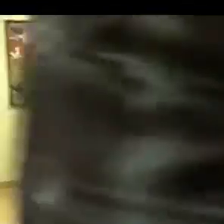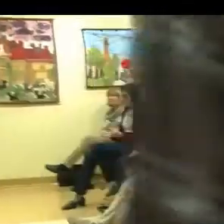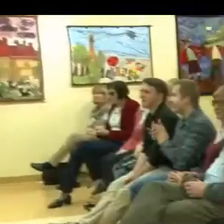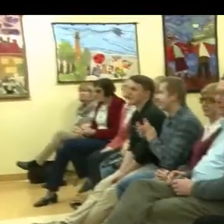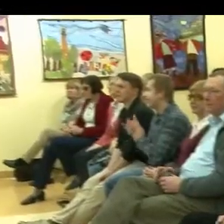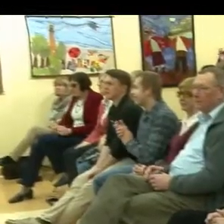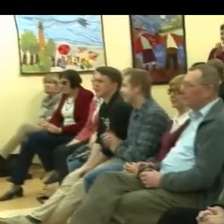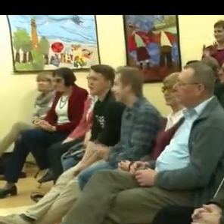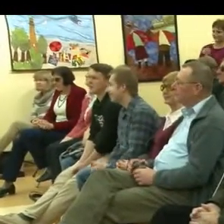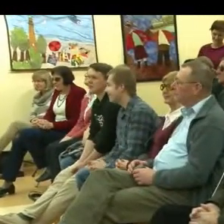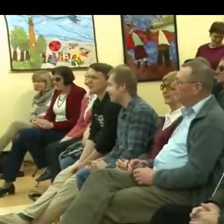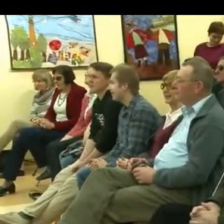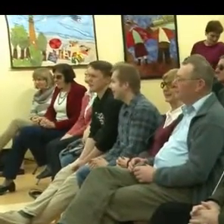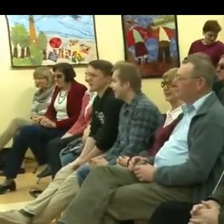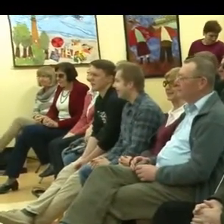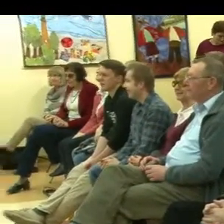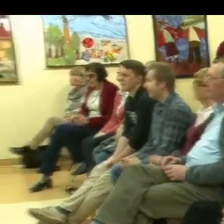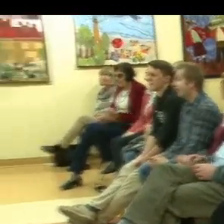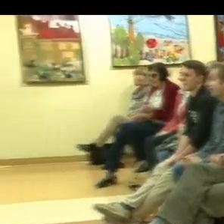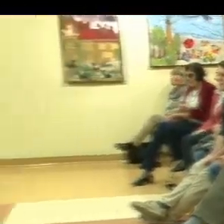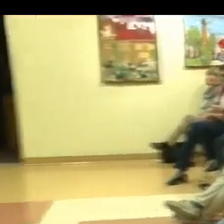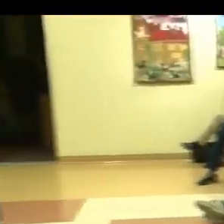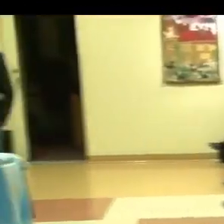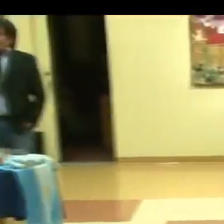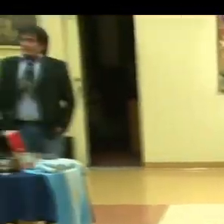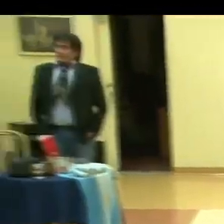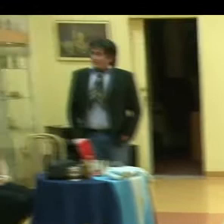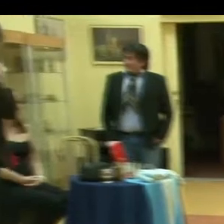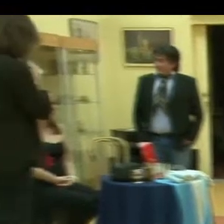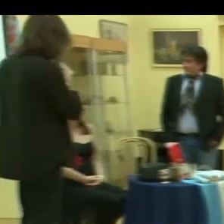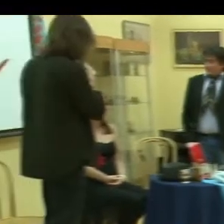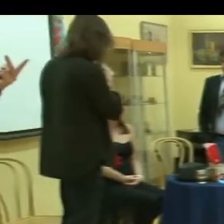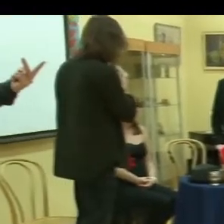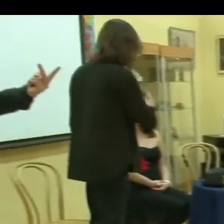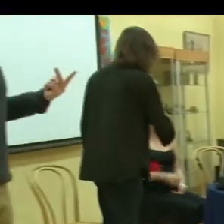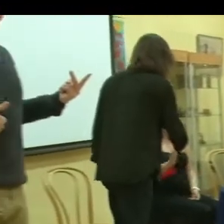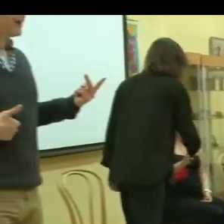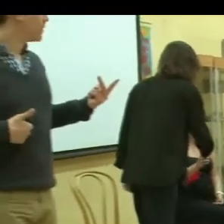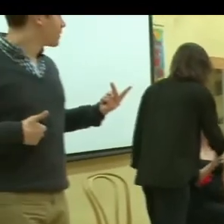Dziękujemy. Krystian i Sylwia. I czy wiadomo już, jak będzie miało na imię?